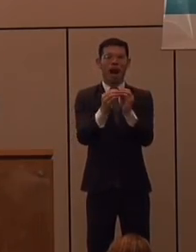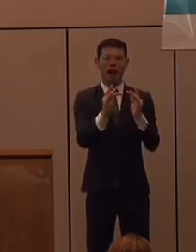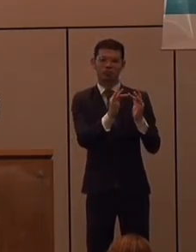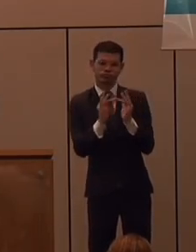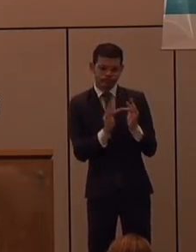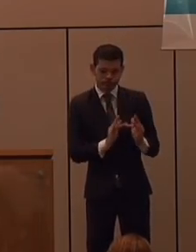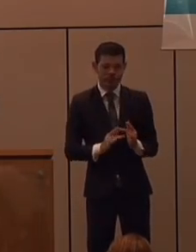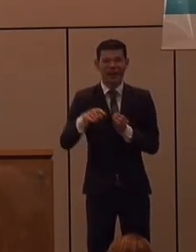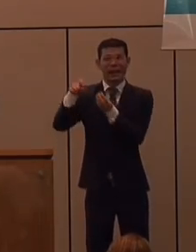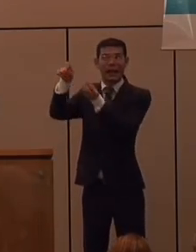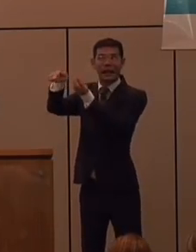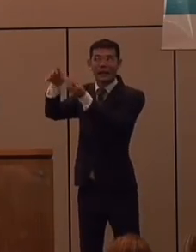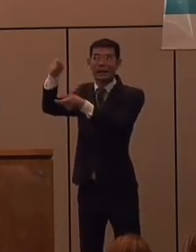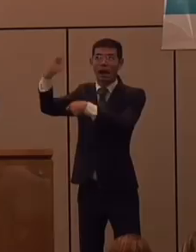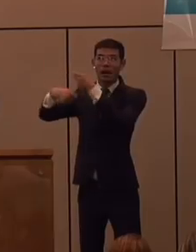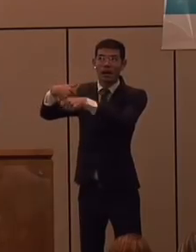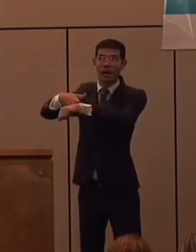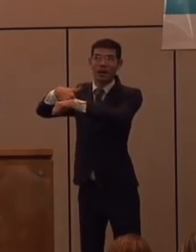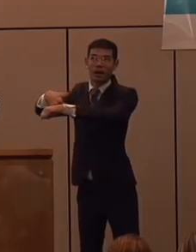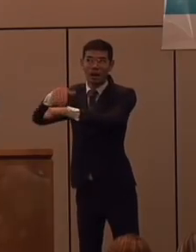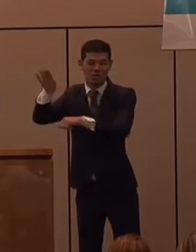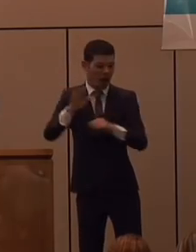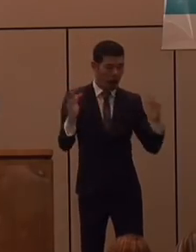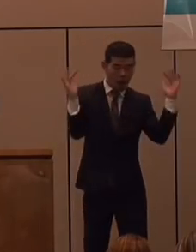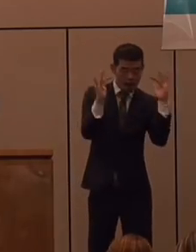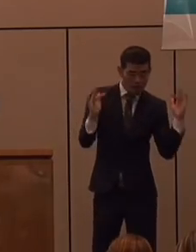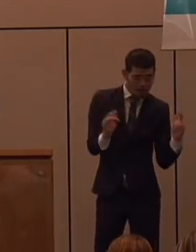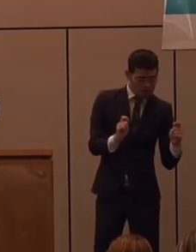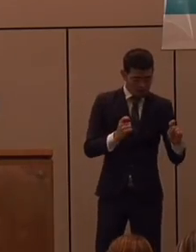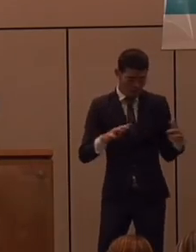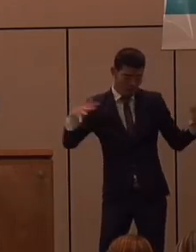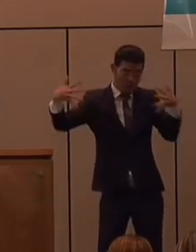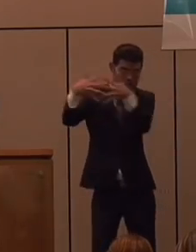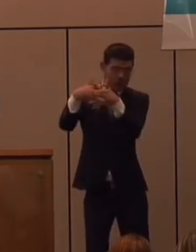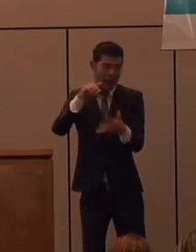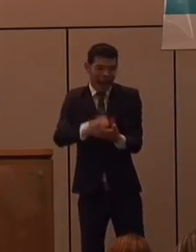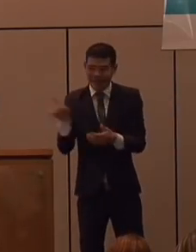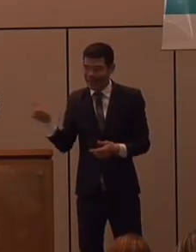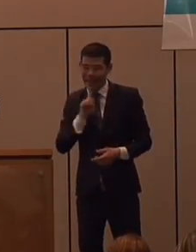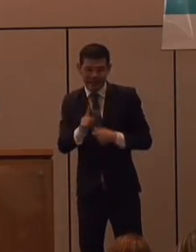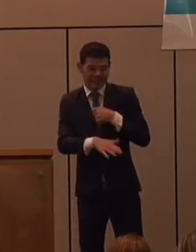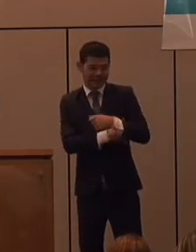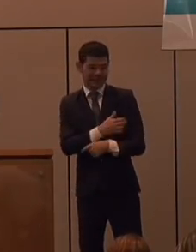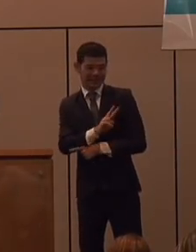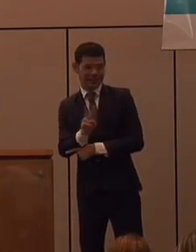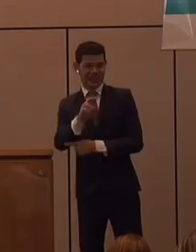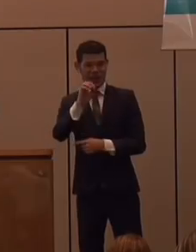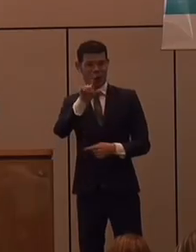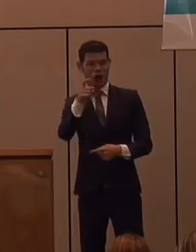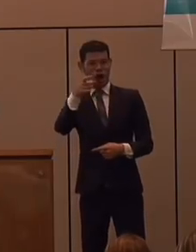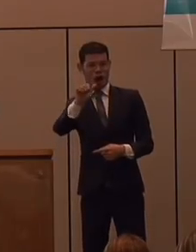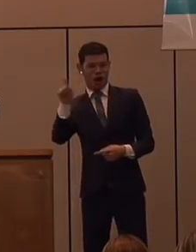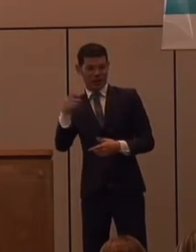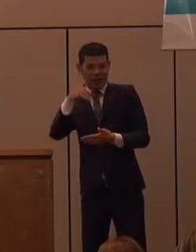que exigen esos mercados internacionales de los que hablaba la vice ministra olga adicionalmente pues